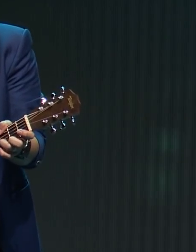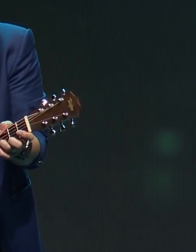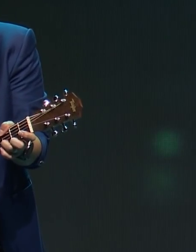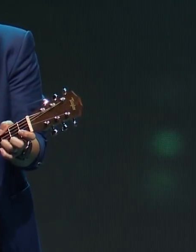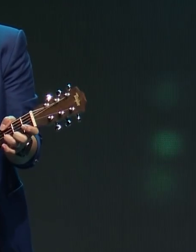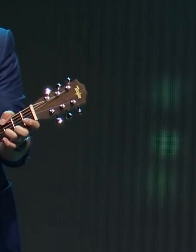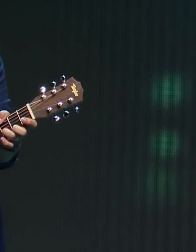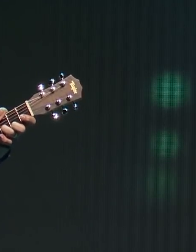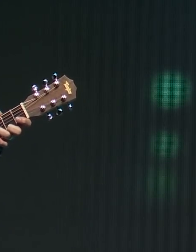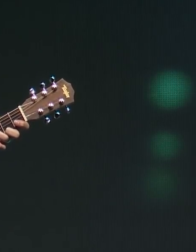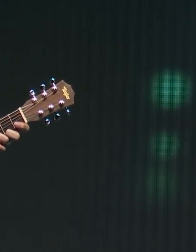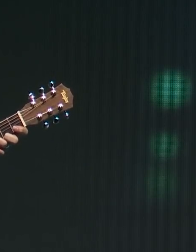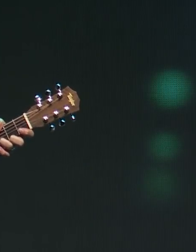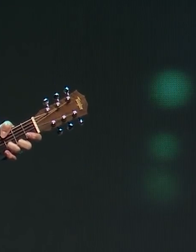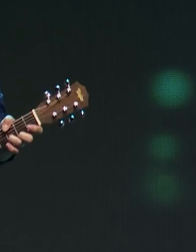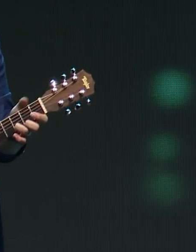jawaban